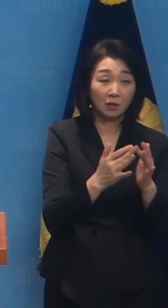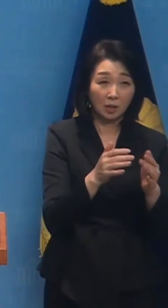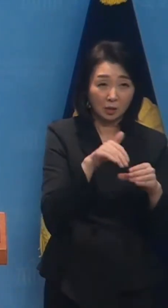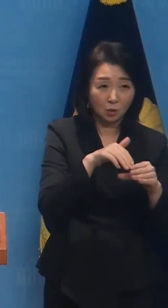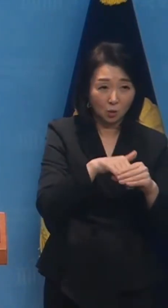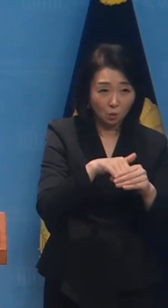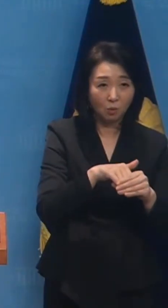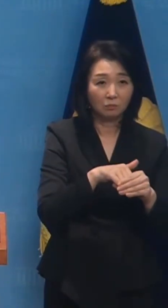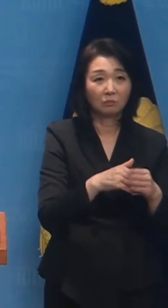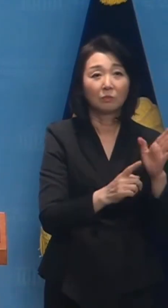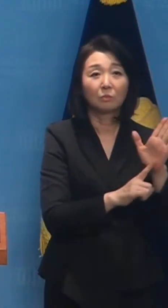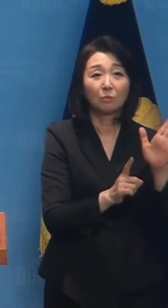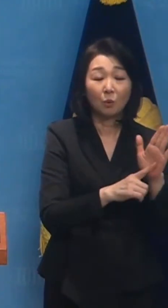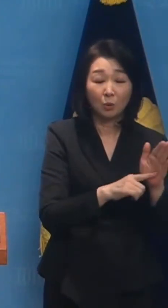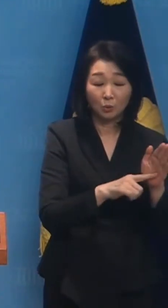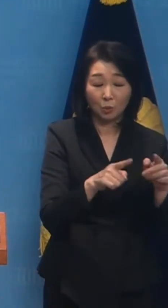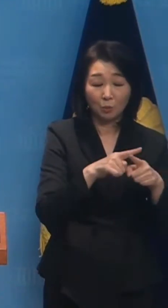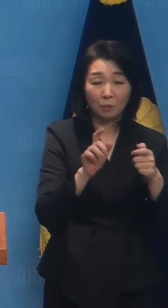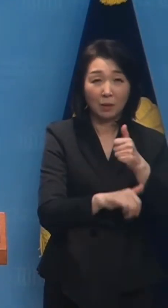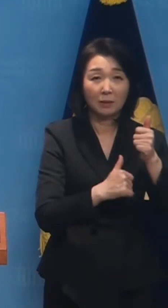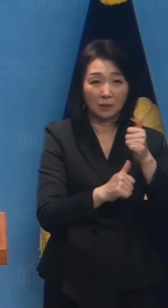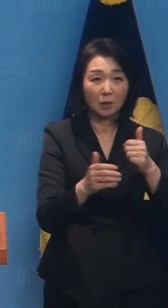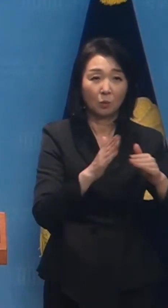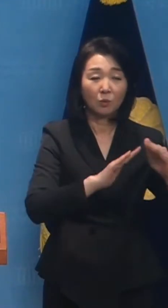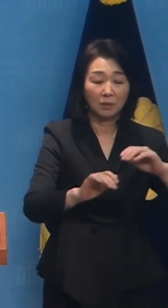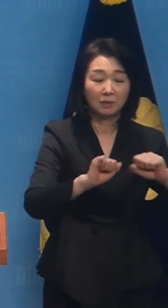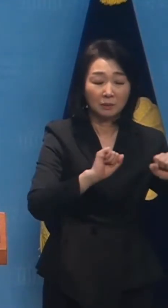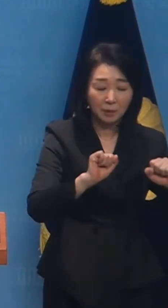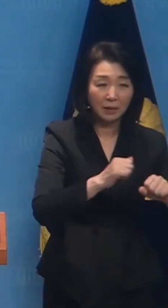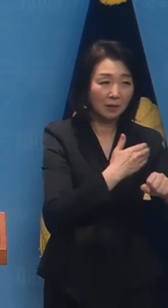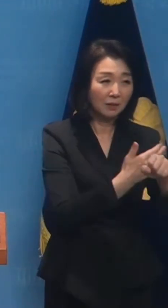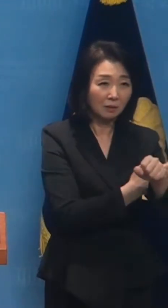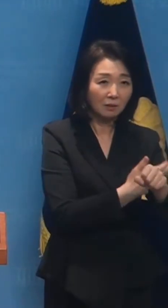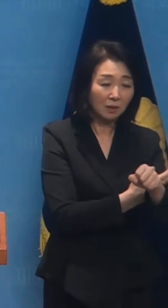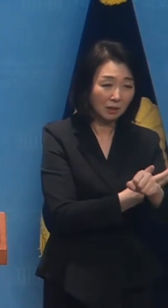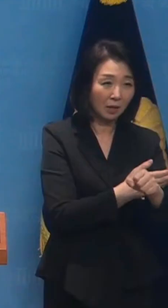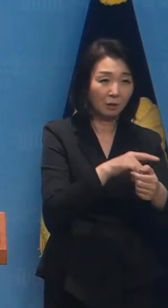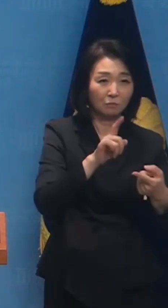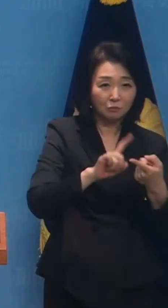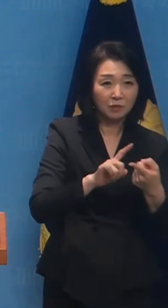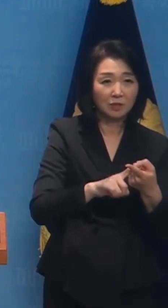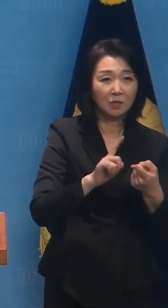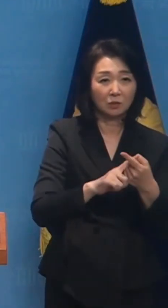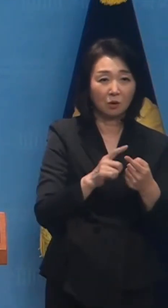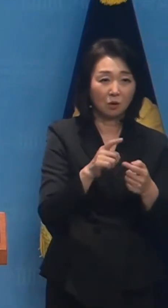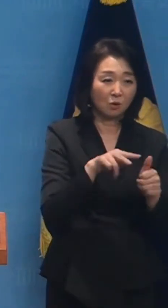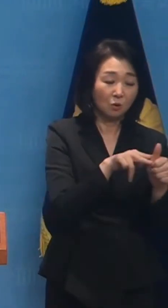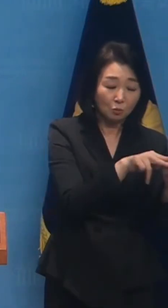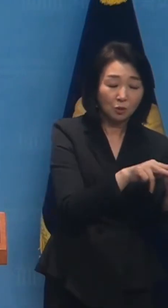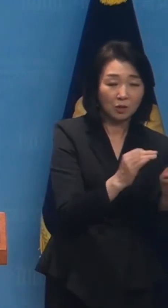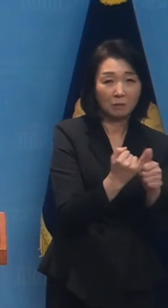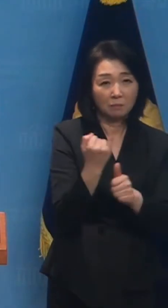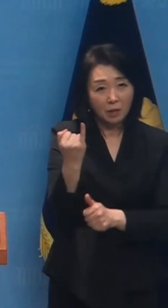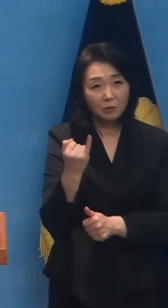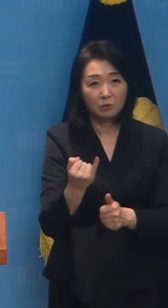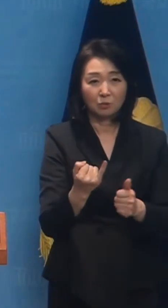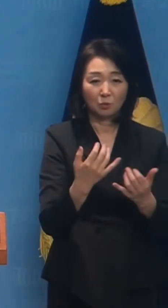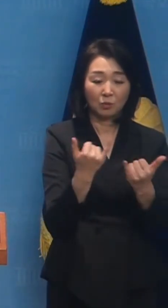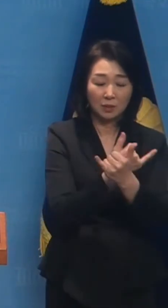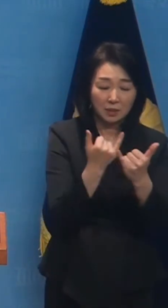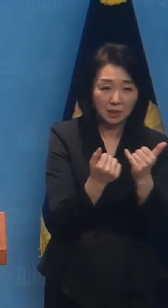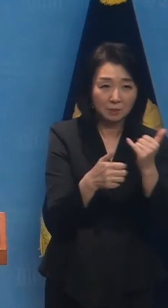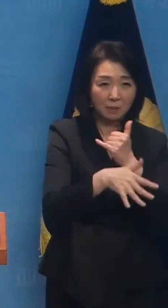심의 규정에 따르면 공직 수행 능력이나 자질과 무관한 사실을 근거로 후보자 본인뿐만 아니라 배우자, 직계